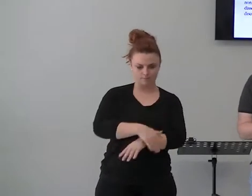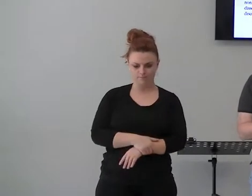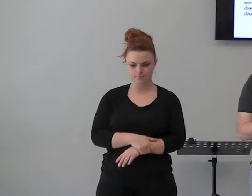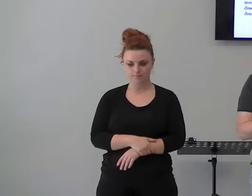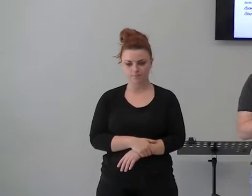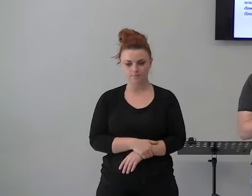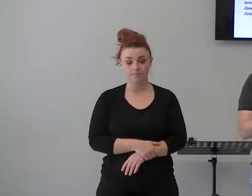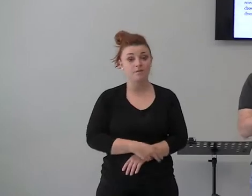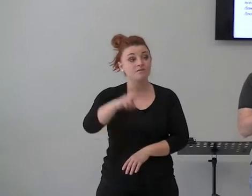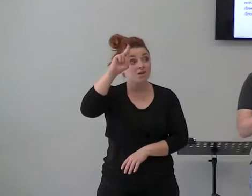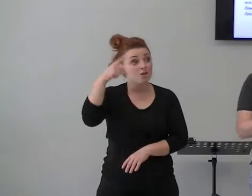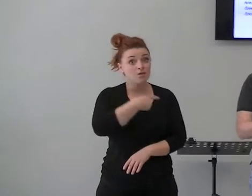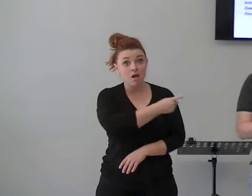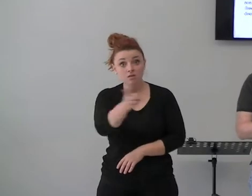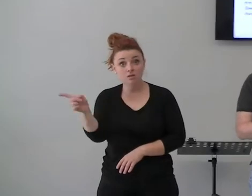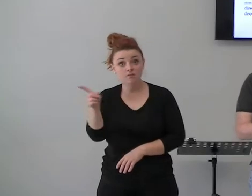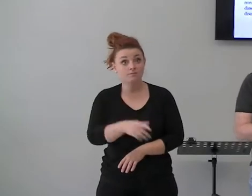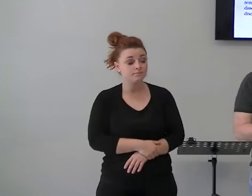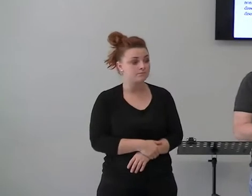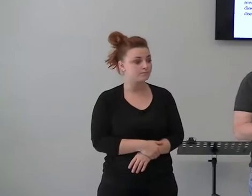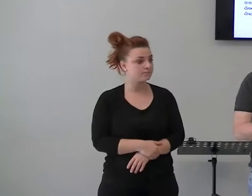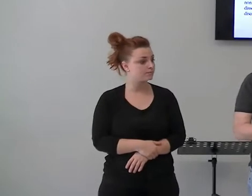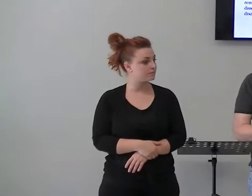Vi ricordate?